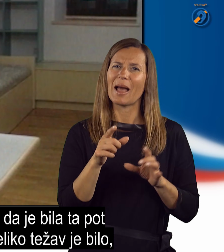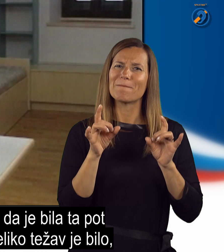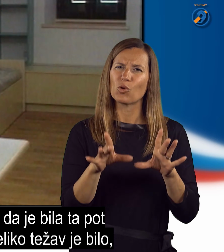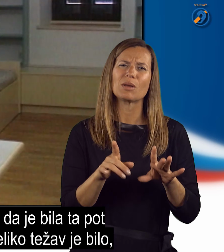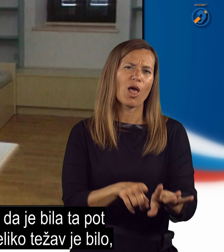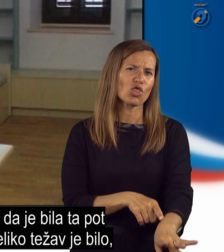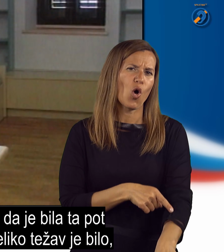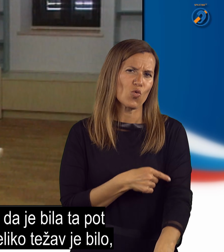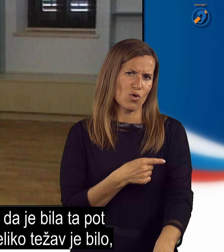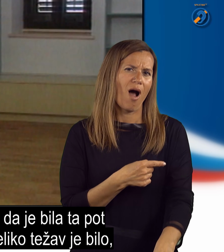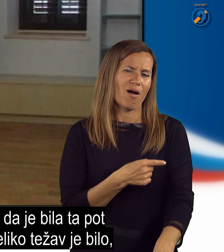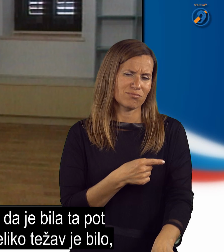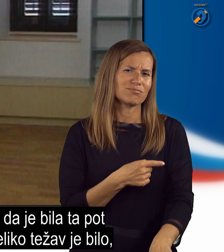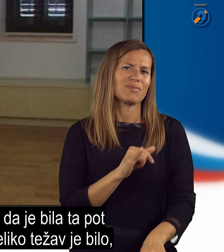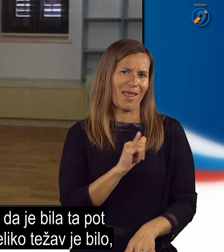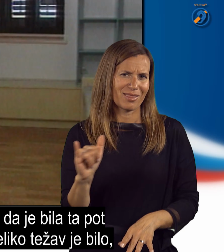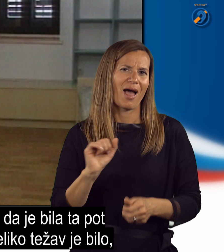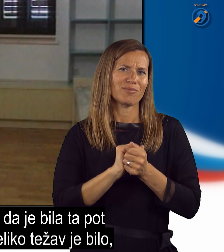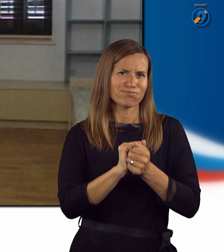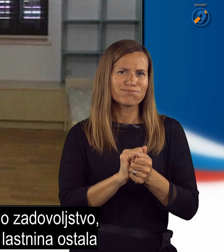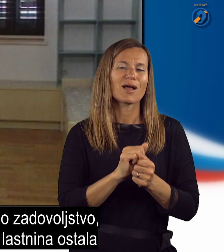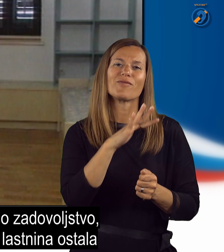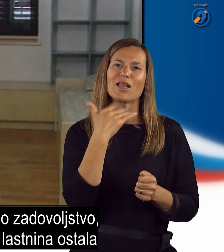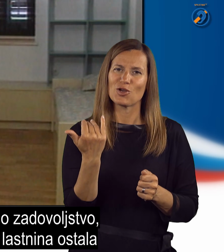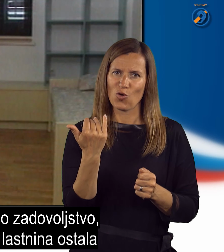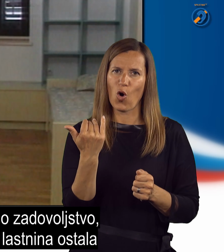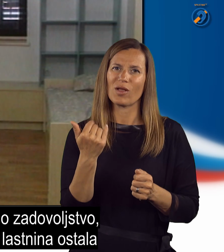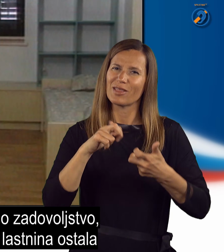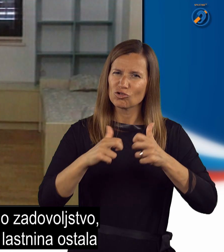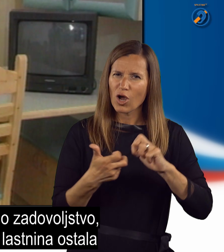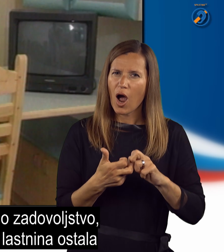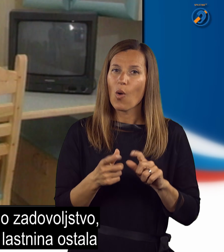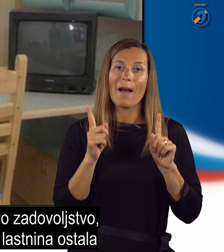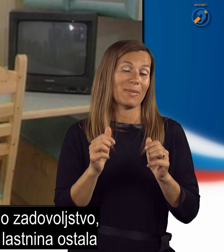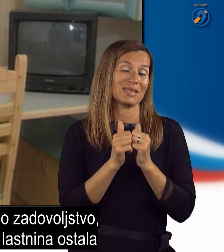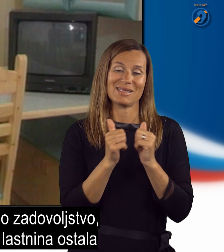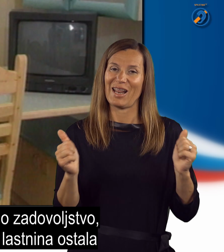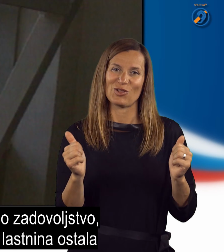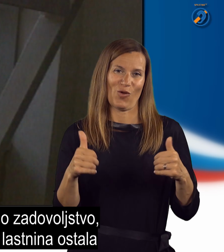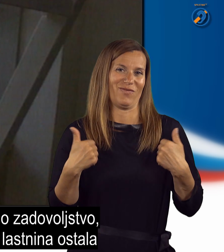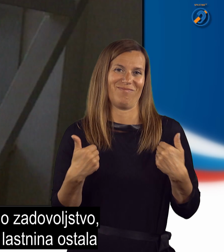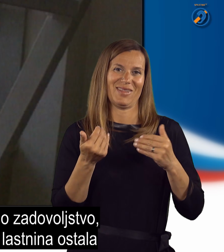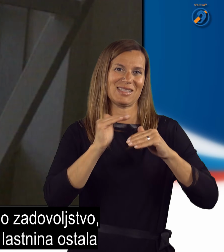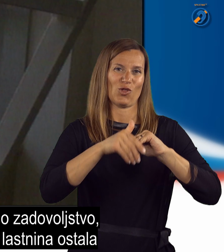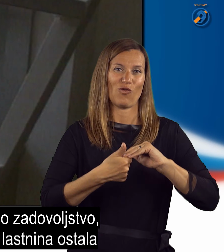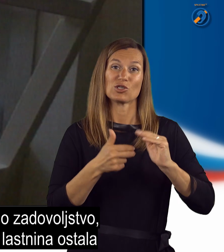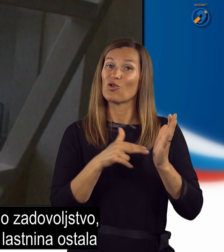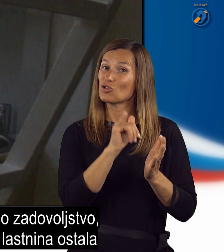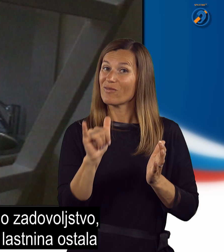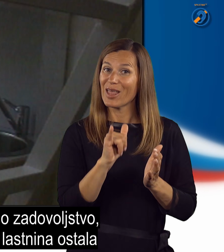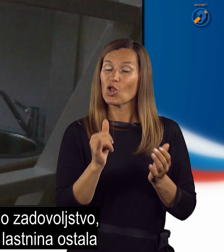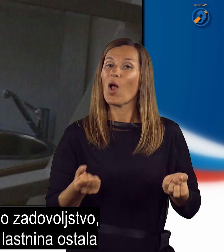dolga veliko let, veliko težav je bilo, vendar je izredno zadovoljstvo, ker je še